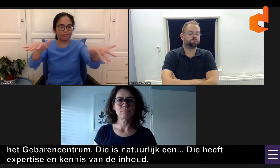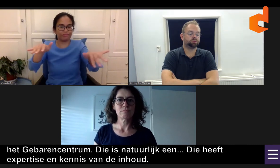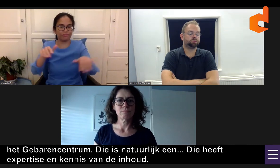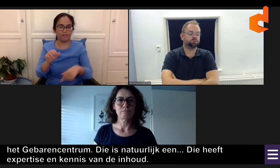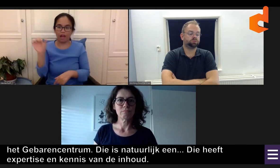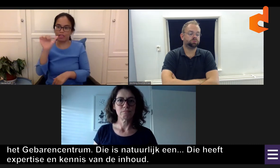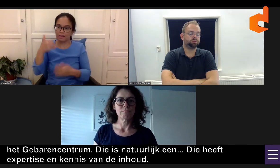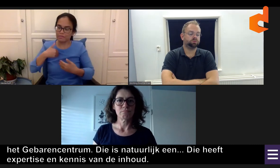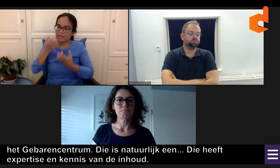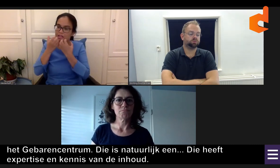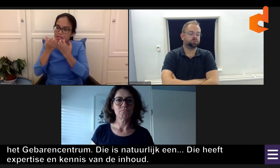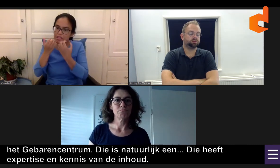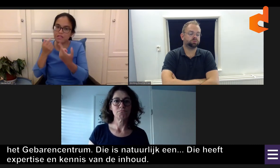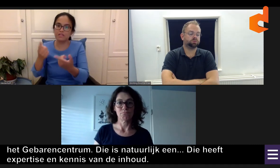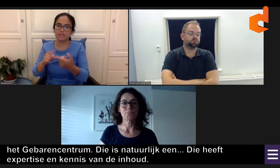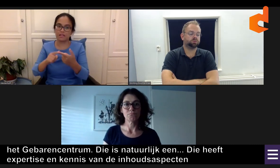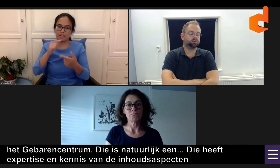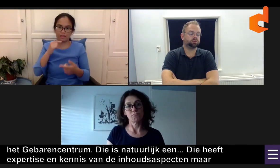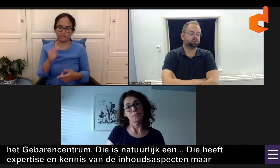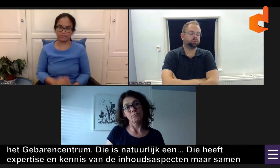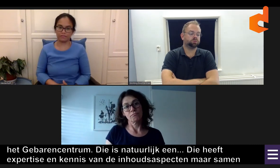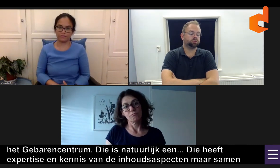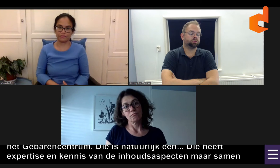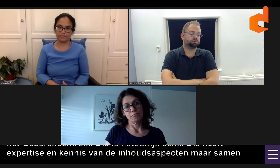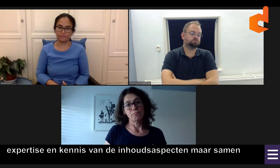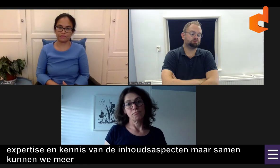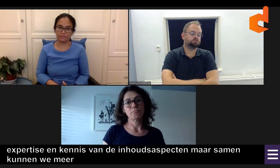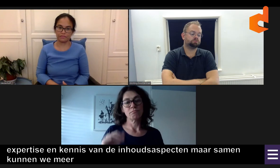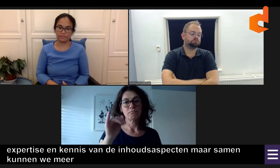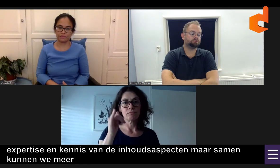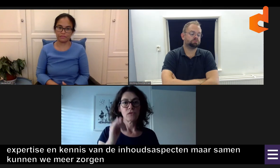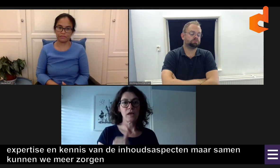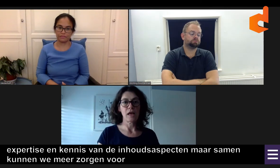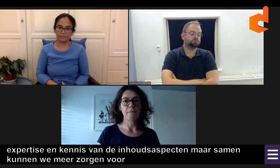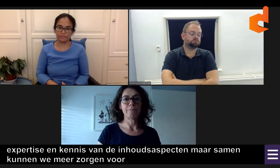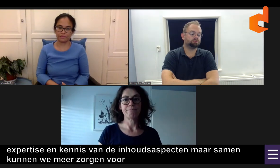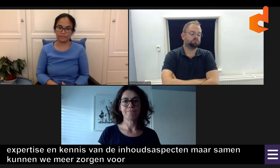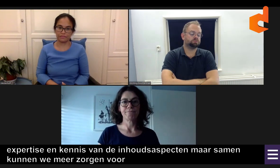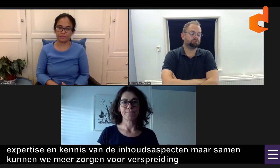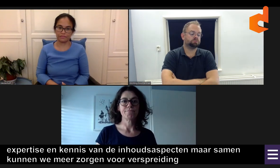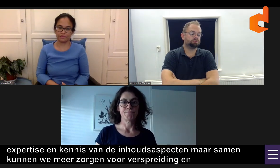aspecten. Maar natuurlijk, wij kunnen samen natuurlijk meer zorgen voor de verspreiding en meer voorzien in uitleg.